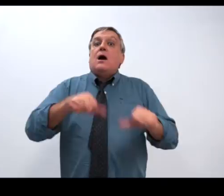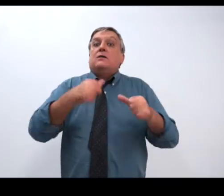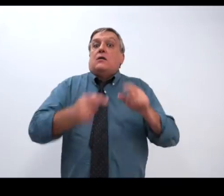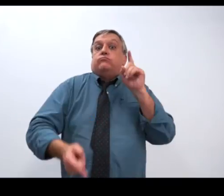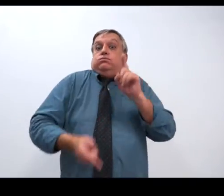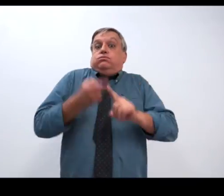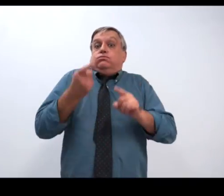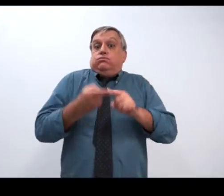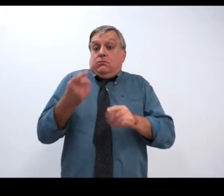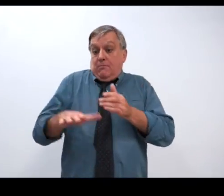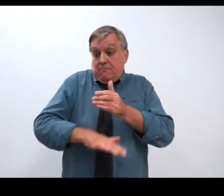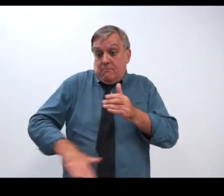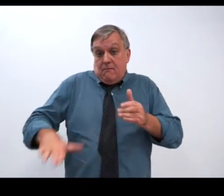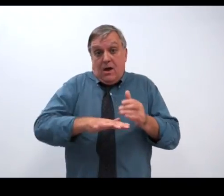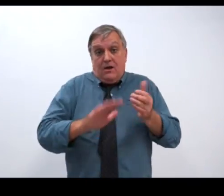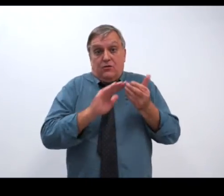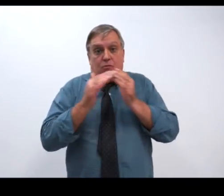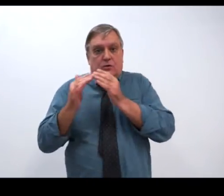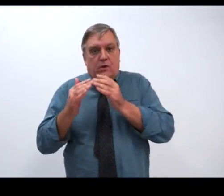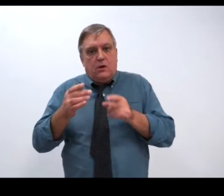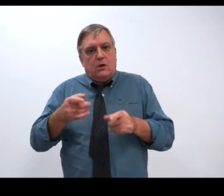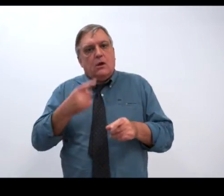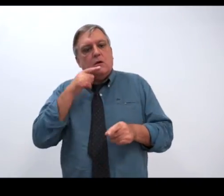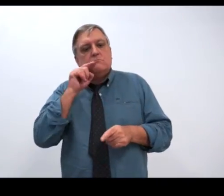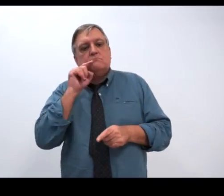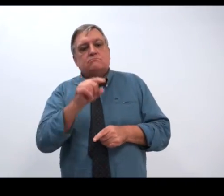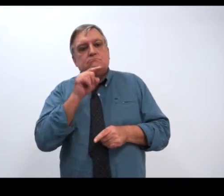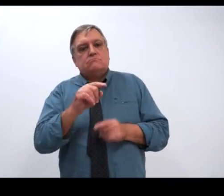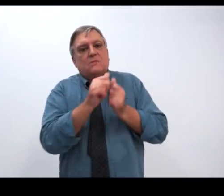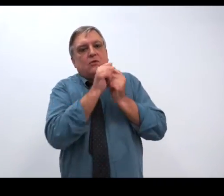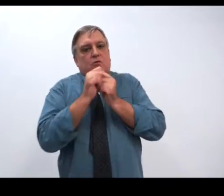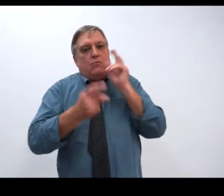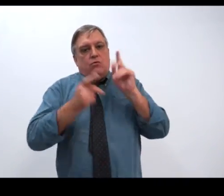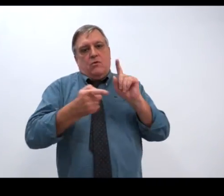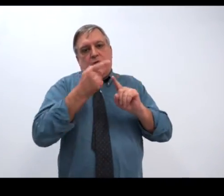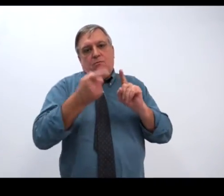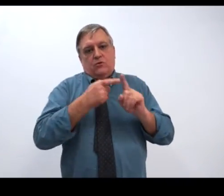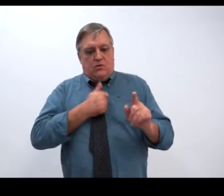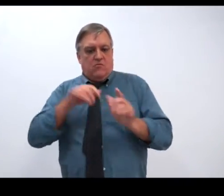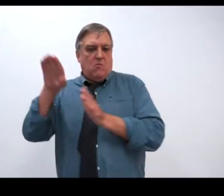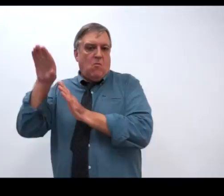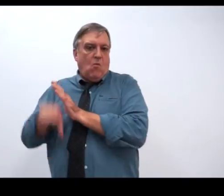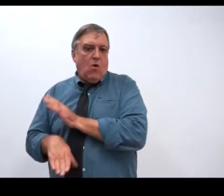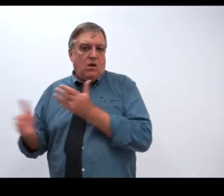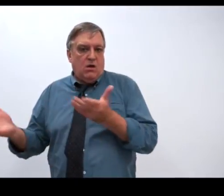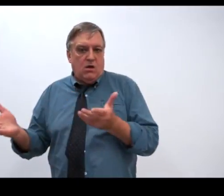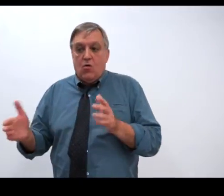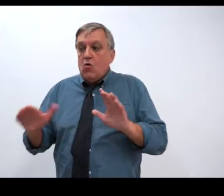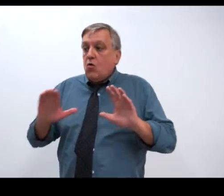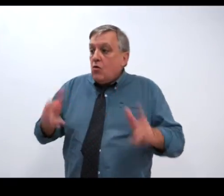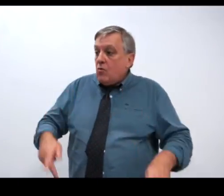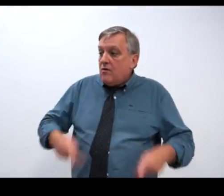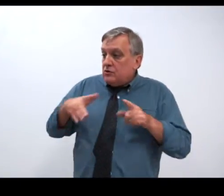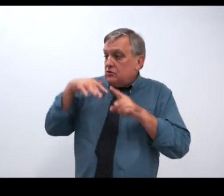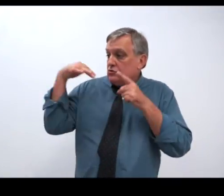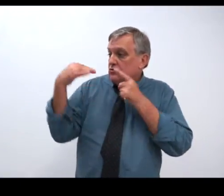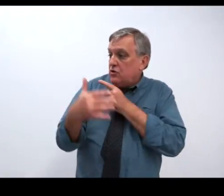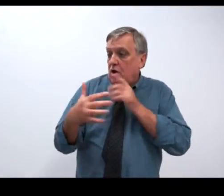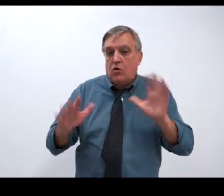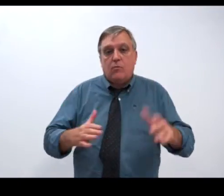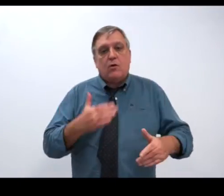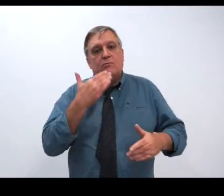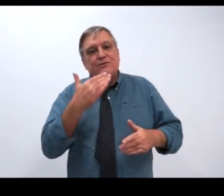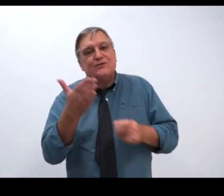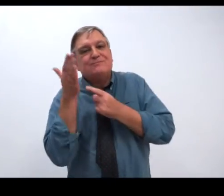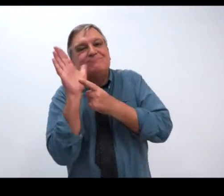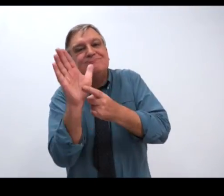creuset de cette communauté où le sens du collectif prévaut sur l'individuel. Les usages de vie sociale, comment se présenter,